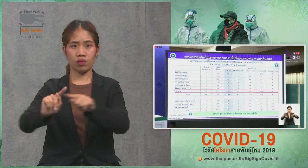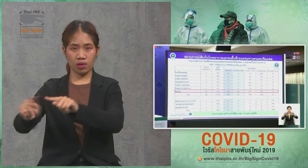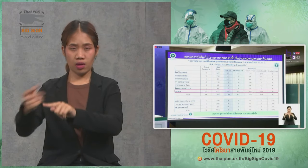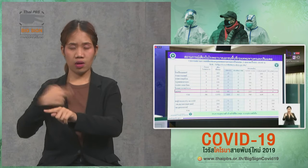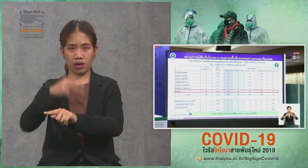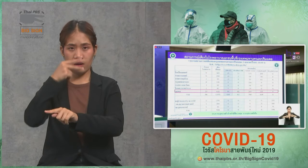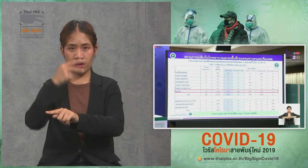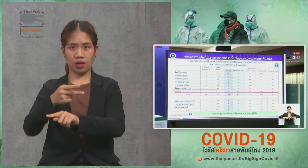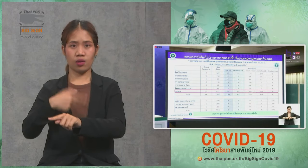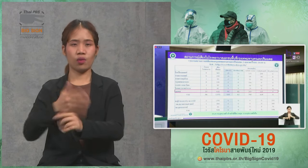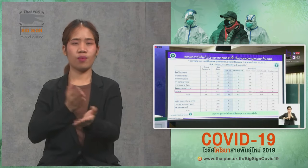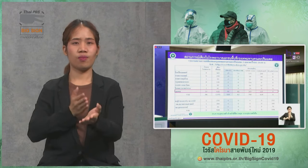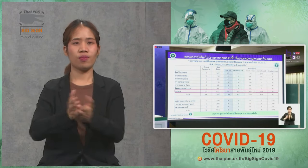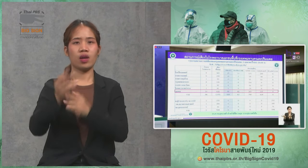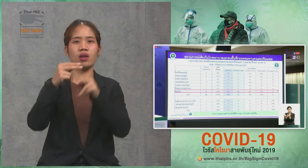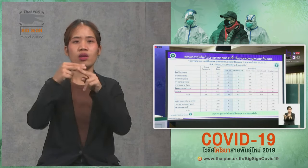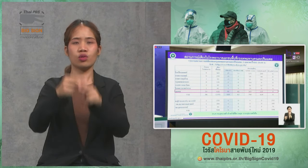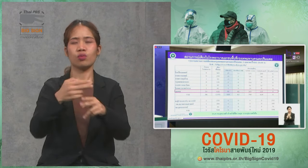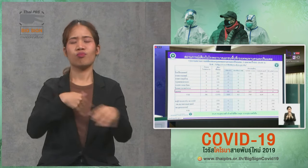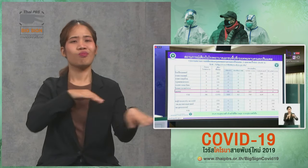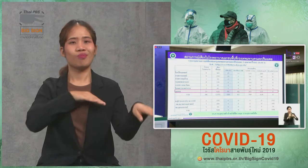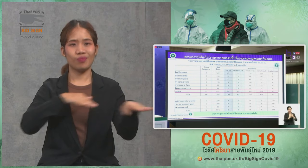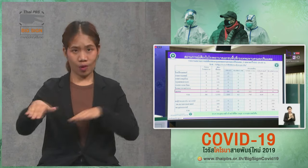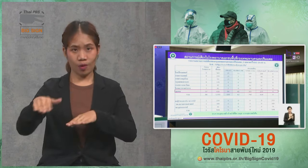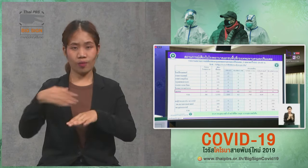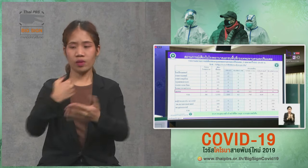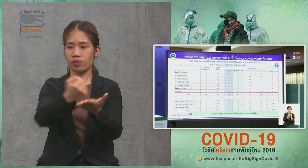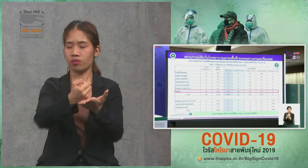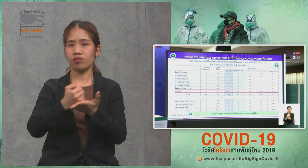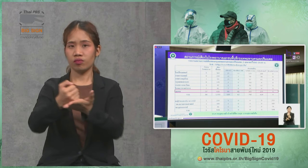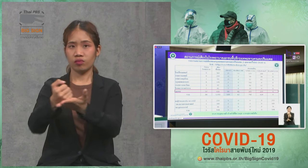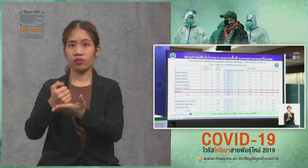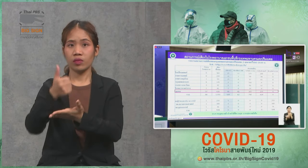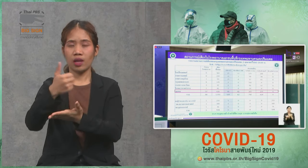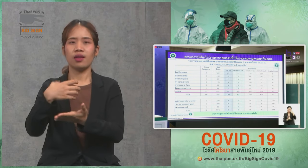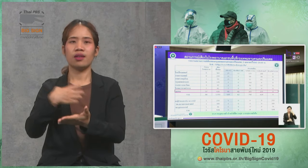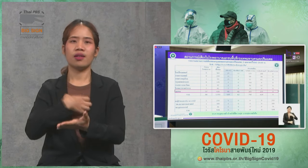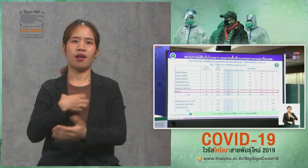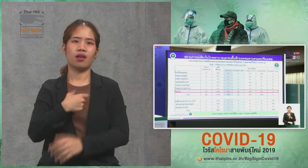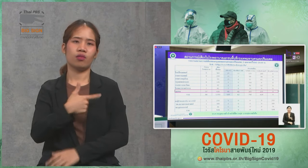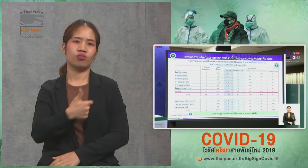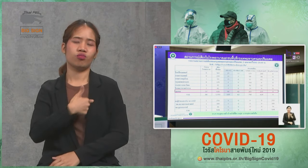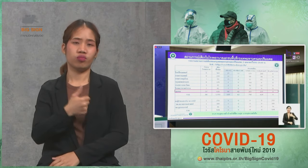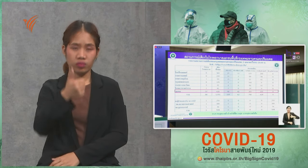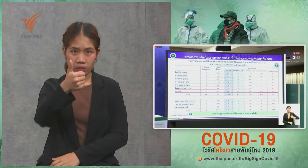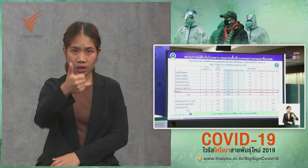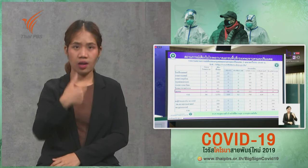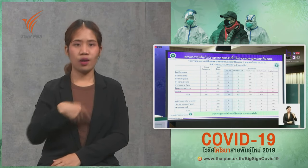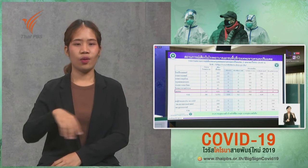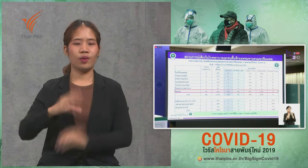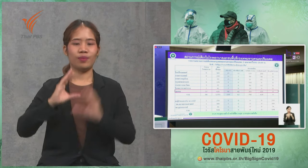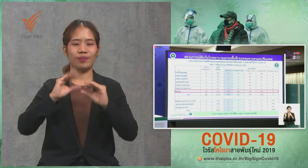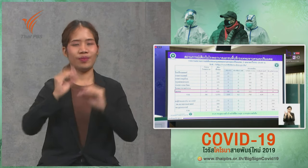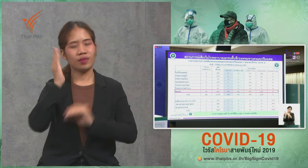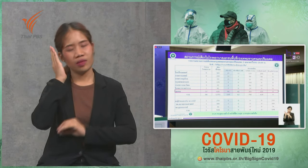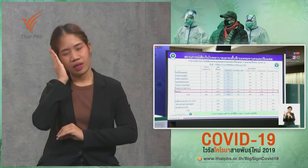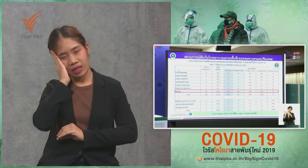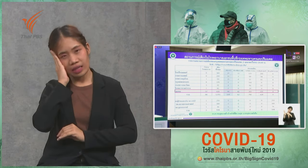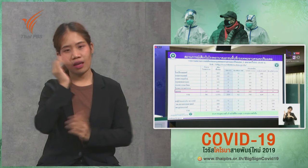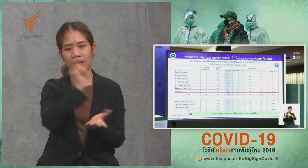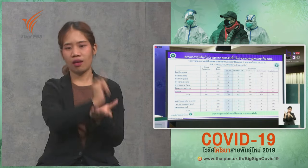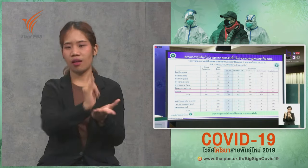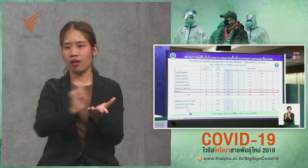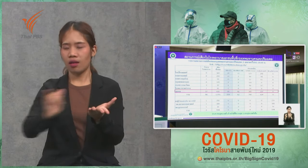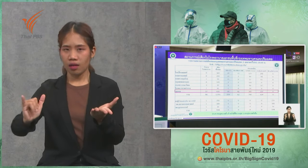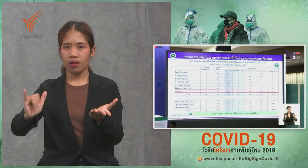ชนนี่มีศักยภาพนะครับที่พร้อมจะเข้ามาช่วยอันนี้ก็จะทำให้เกิดความมั่นใจนะครับเรื่องเตียงในพื้นที่กทม.นะครับและปริมณฑ